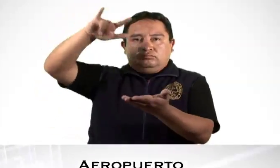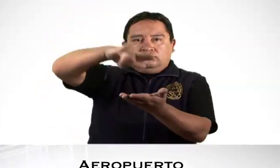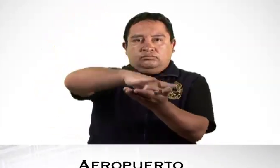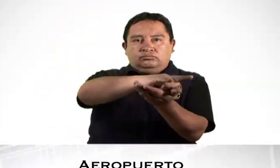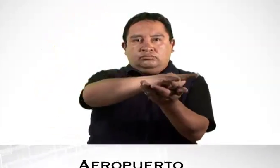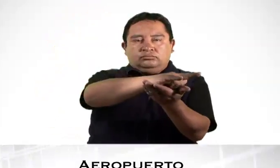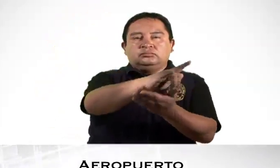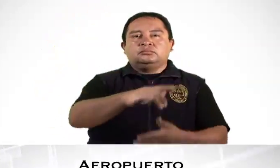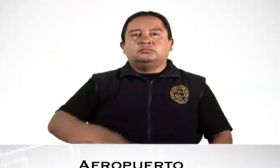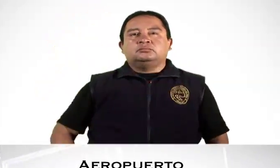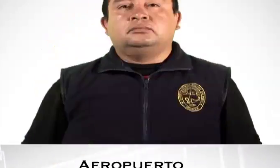Aeropuerto.